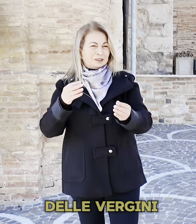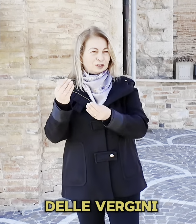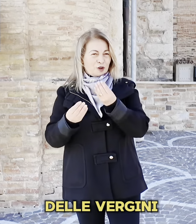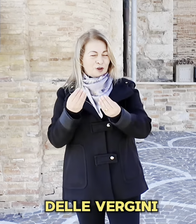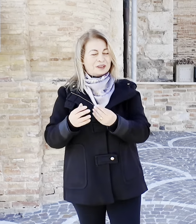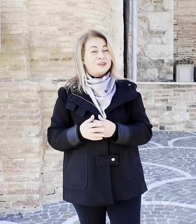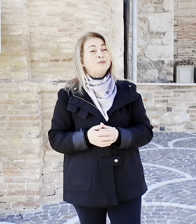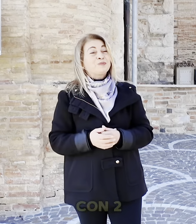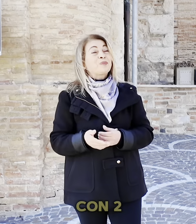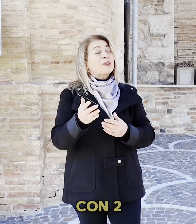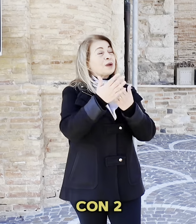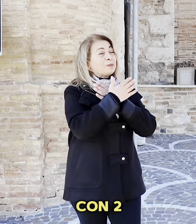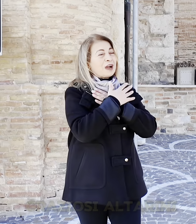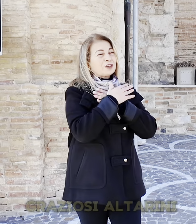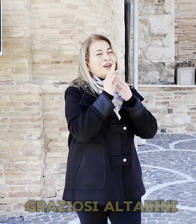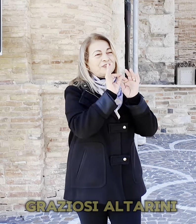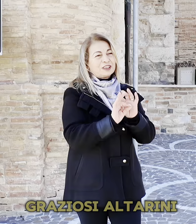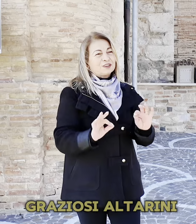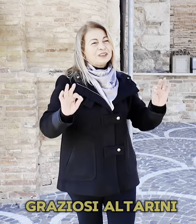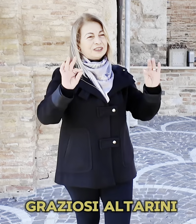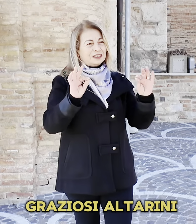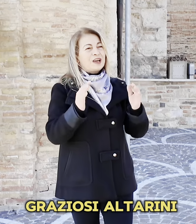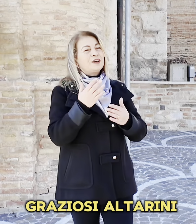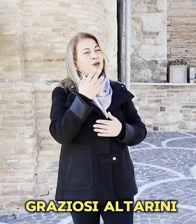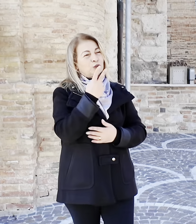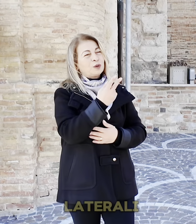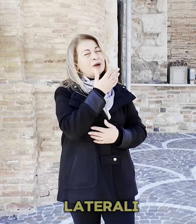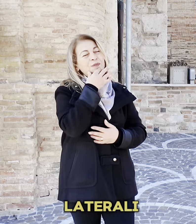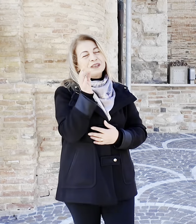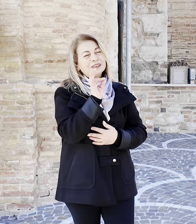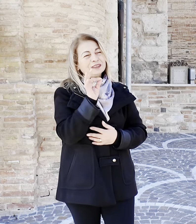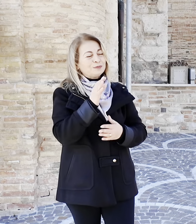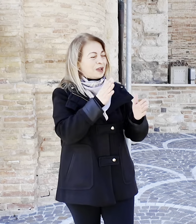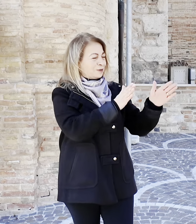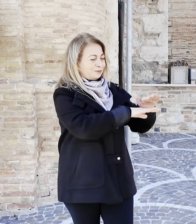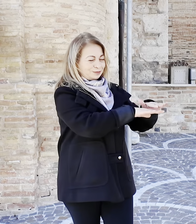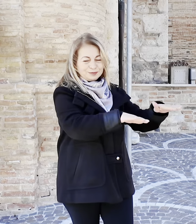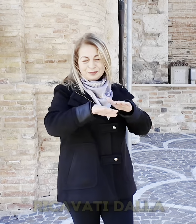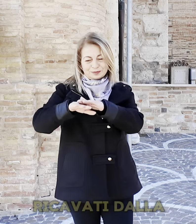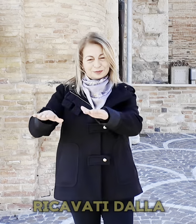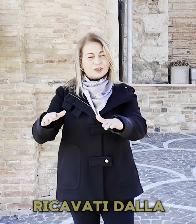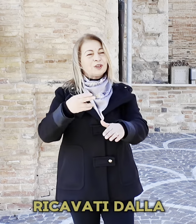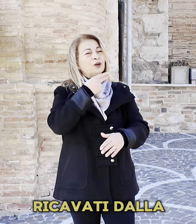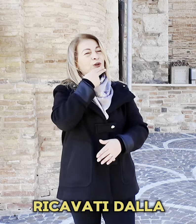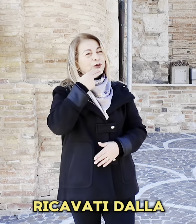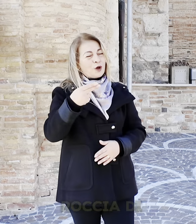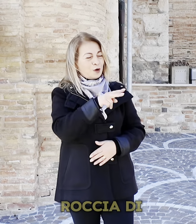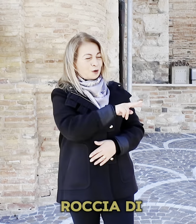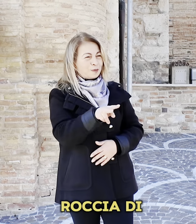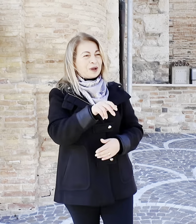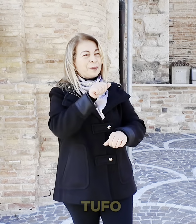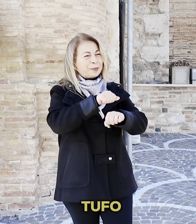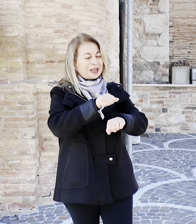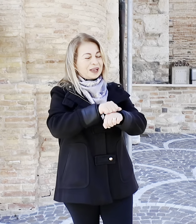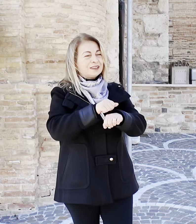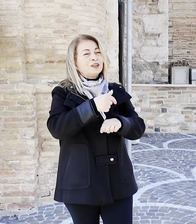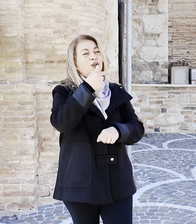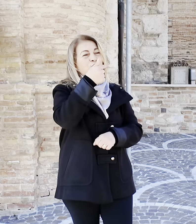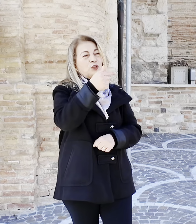delle Vergini, con due graziosi altarini laterali ricavati dalla roccia di